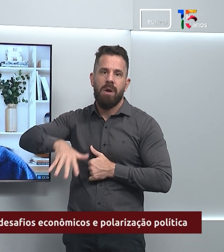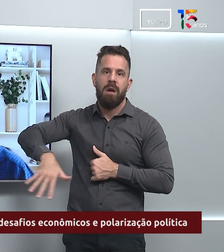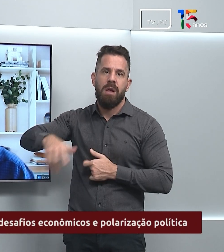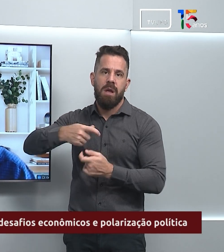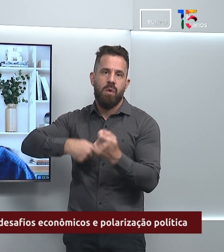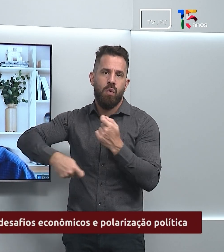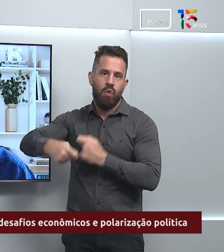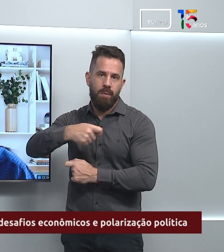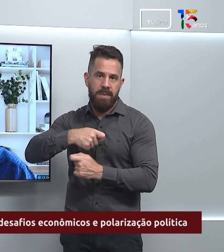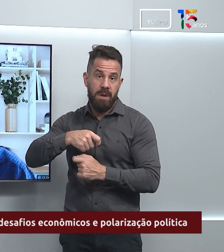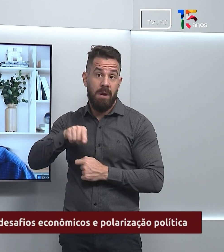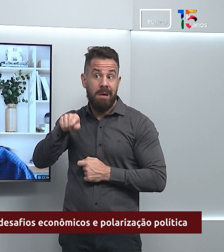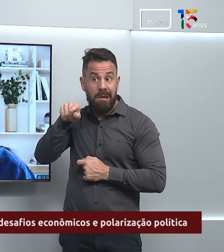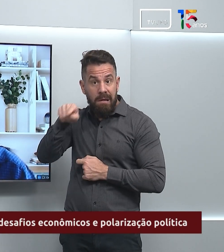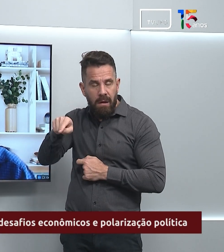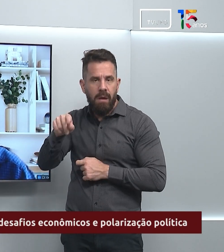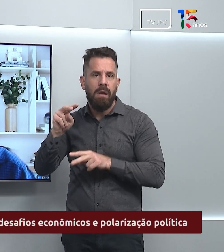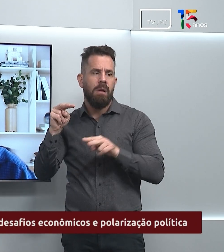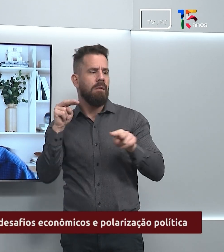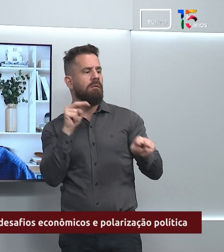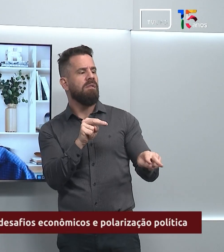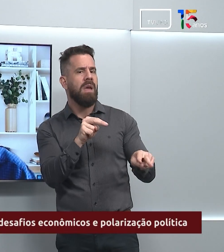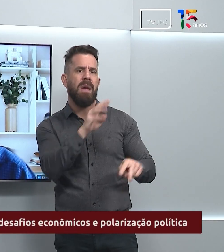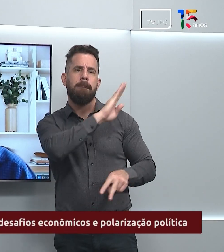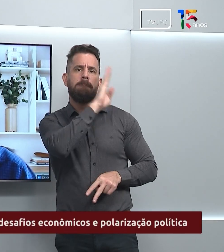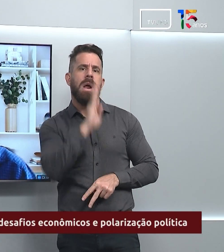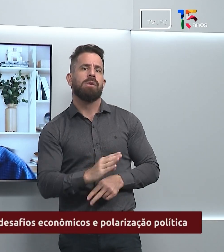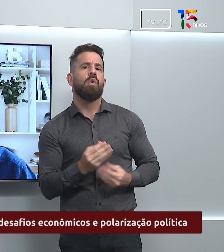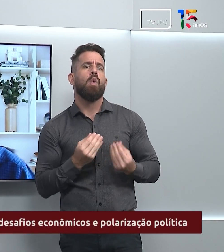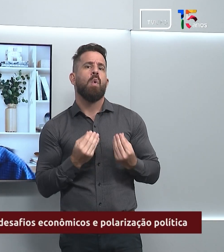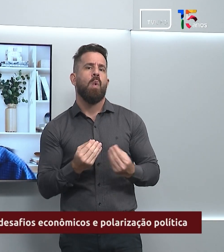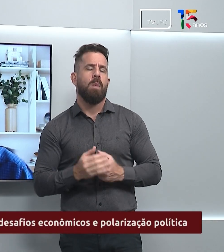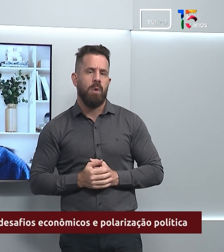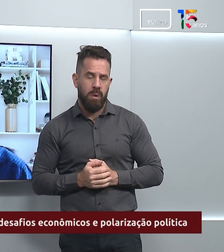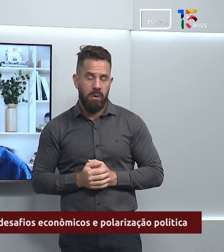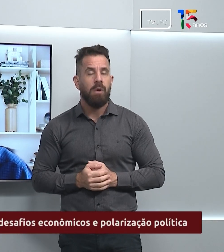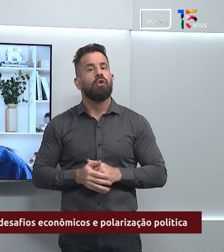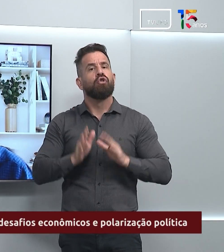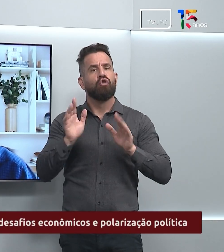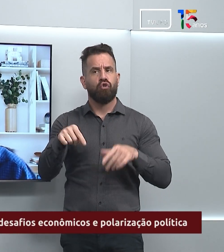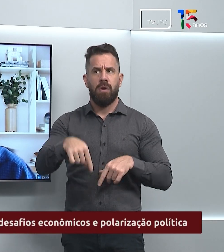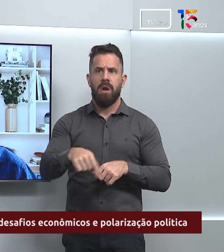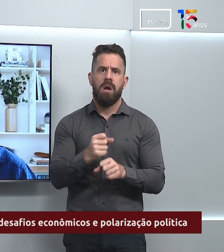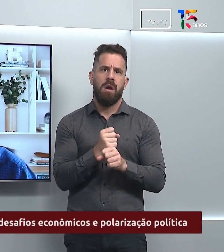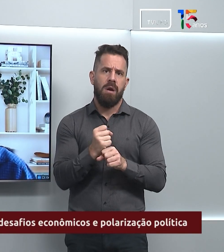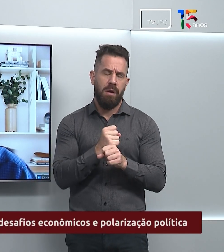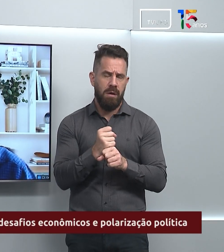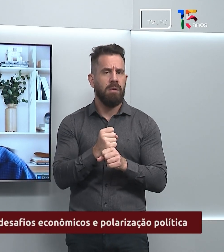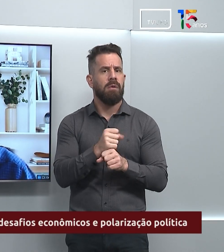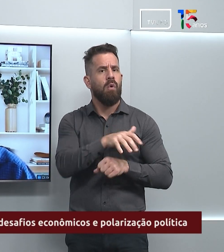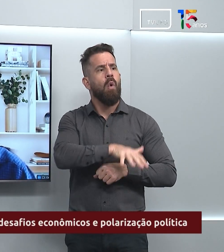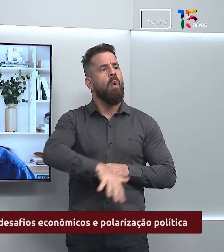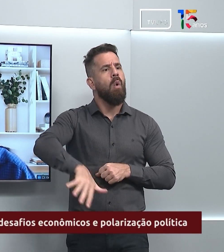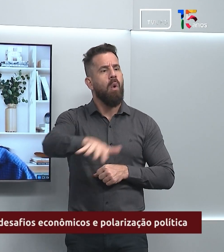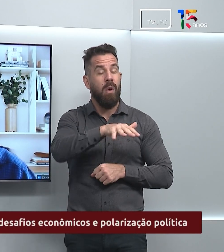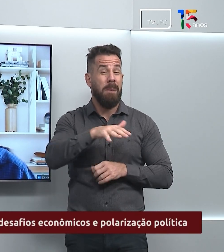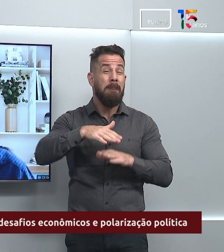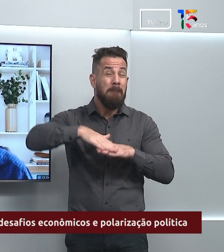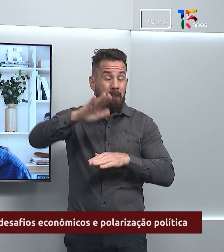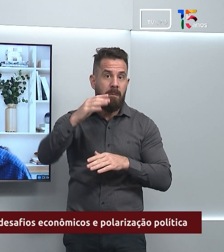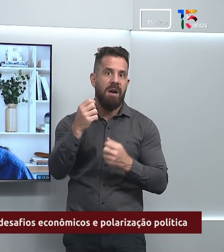na própria avaliação do mercado financeiro, né? Nós tivemos esse ano um fortalecimento do dólar em